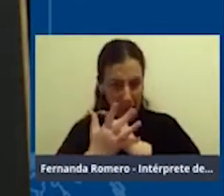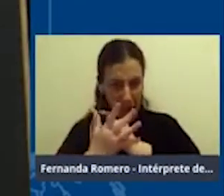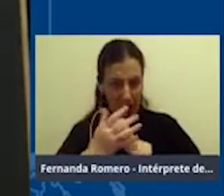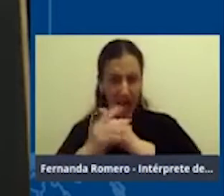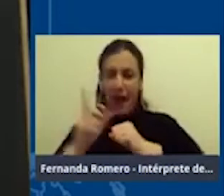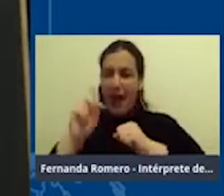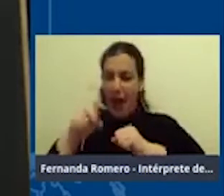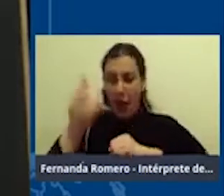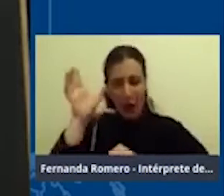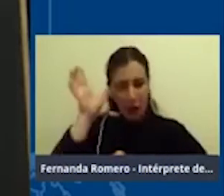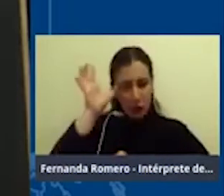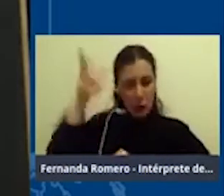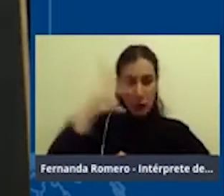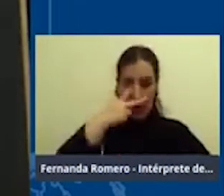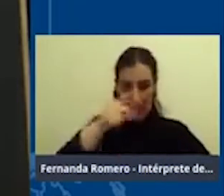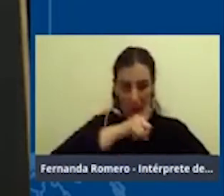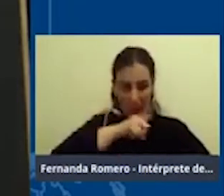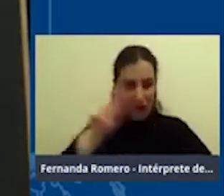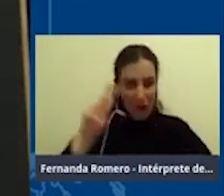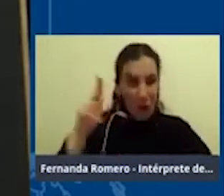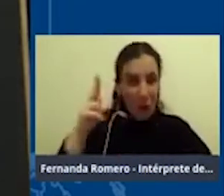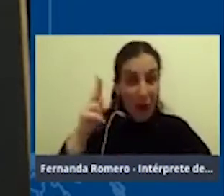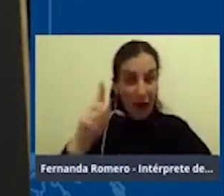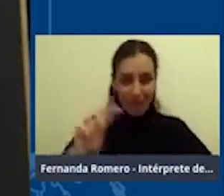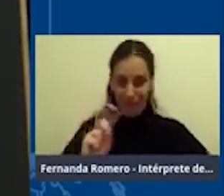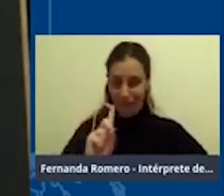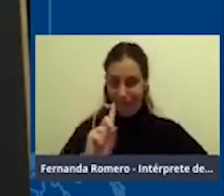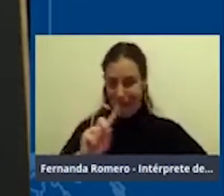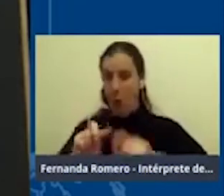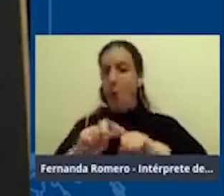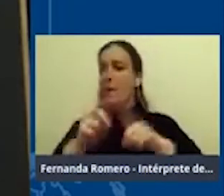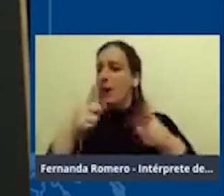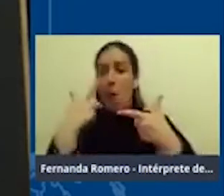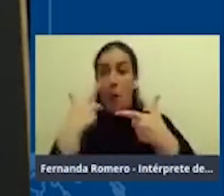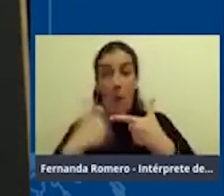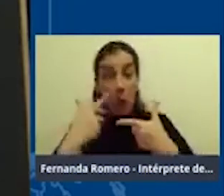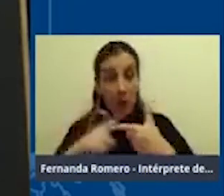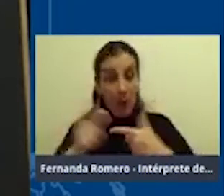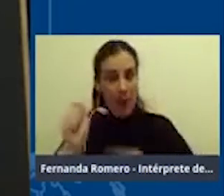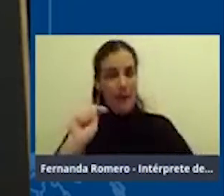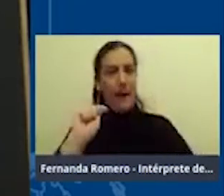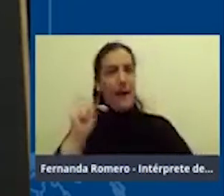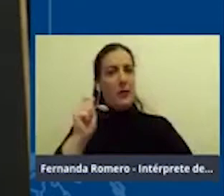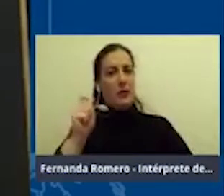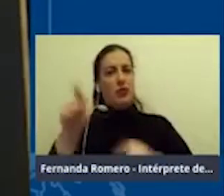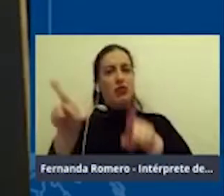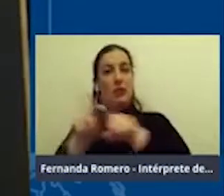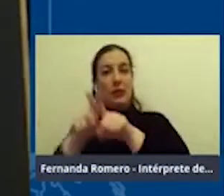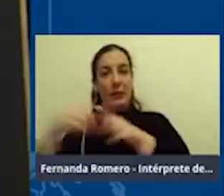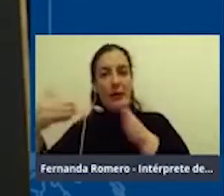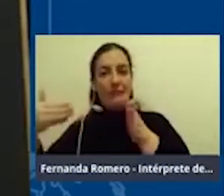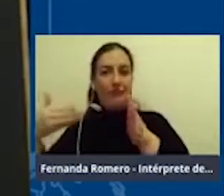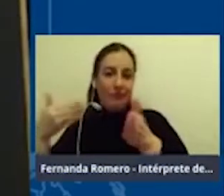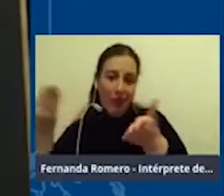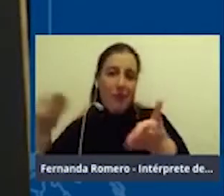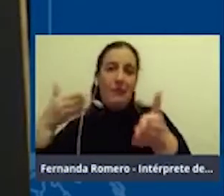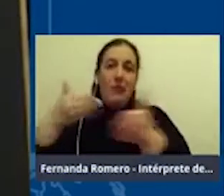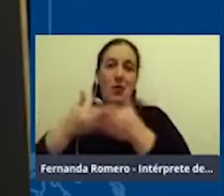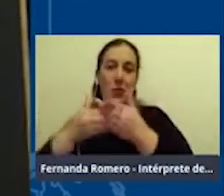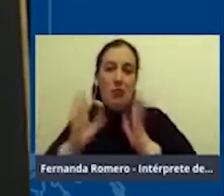como foi dada no Uruguai, mas os mesmos problemas que a Argentina e as barreiras sanitárias que a